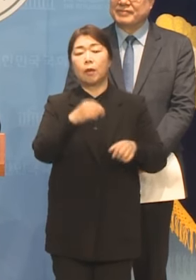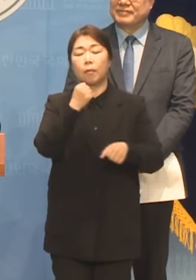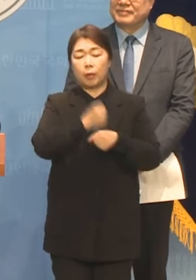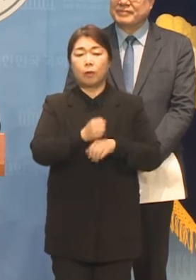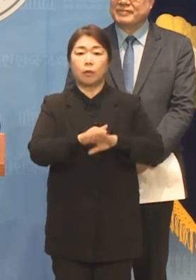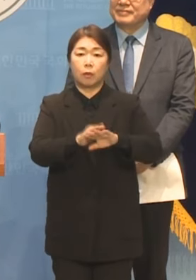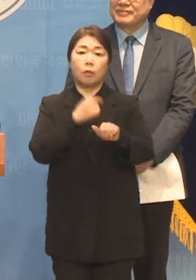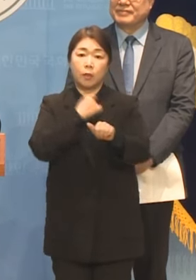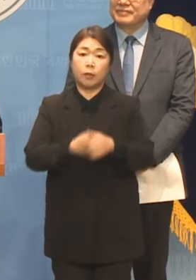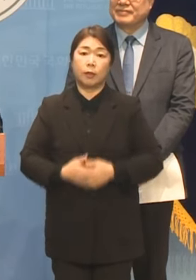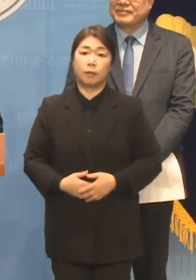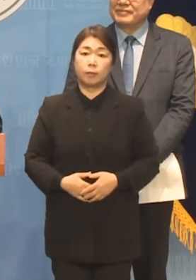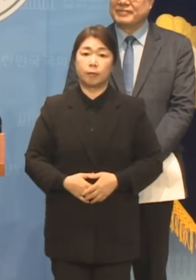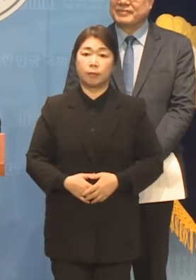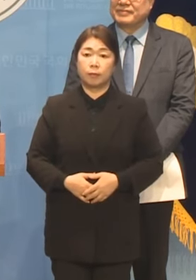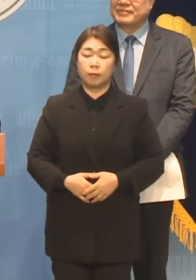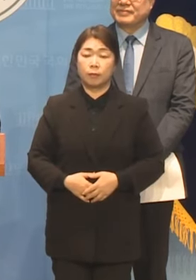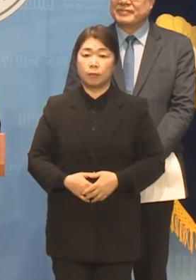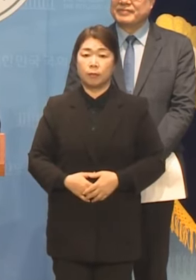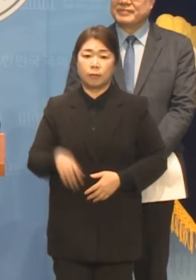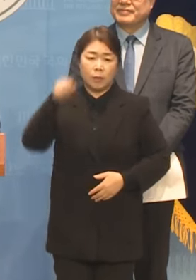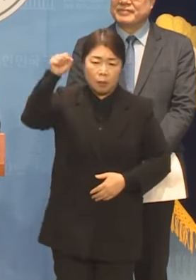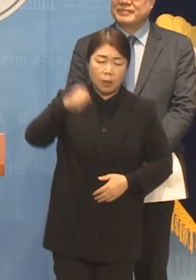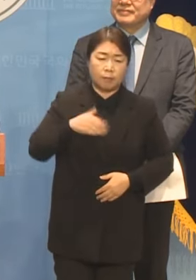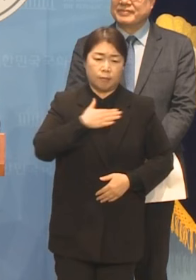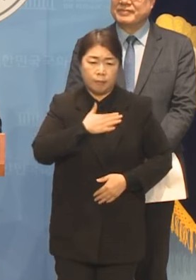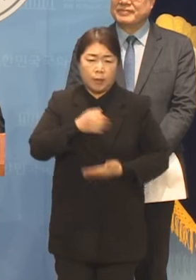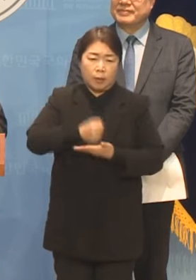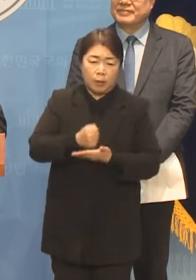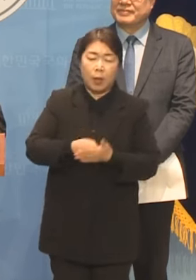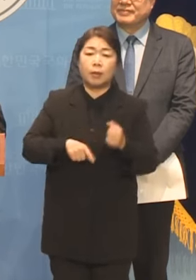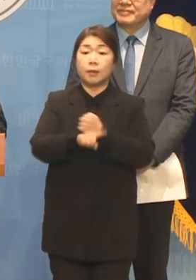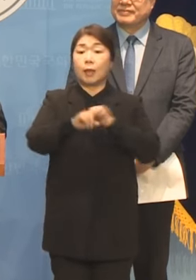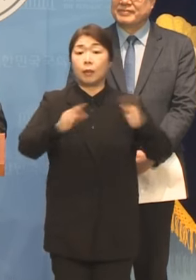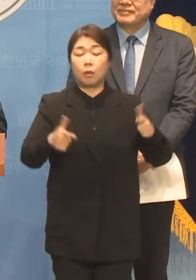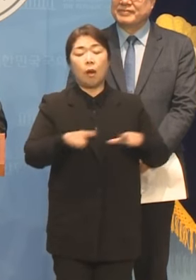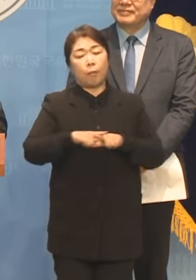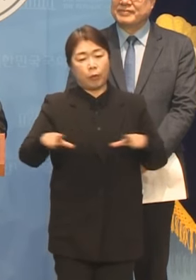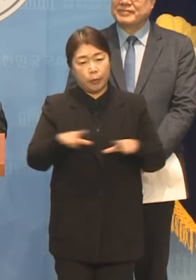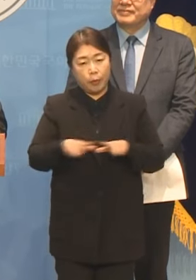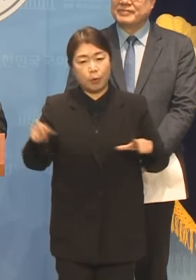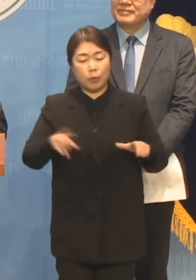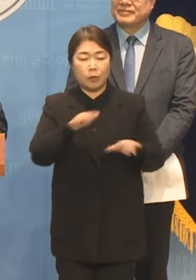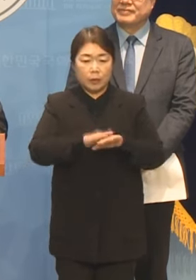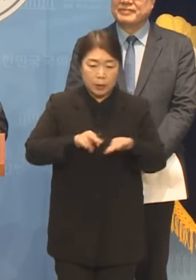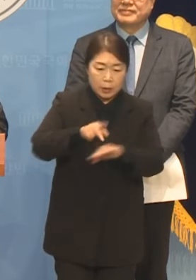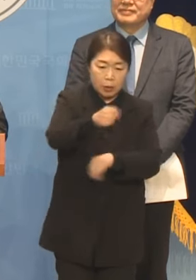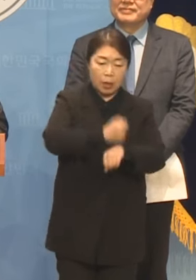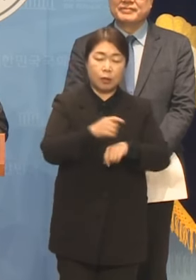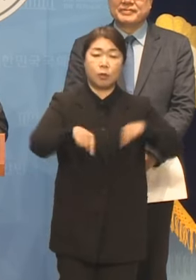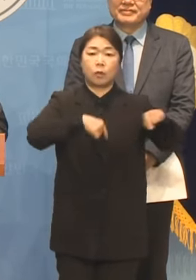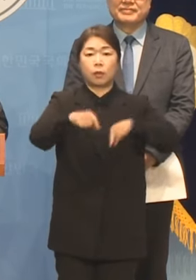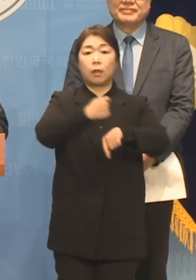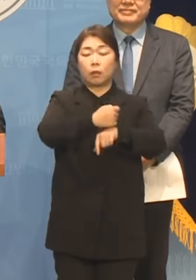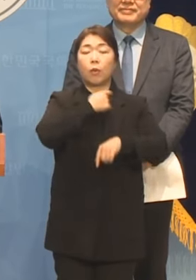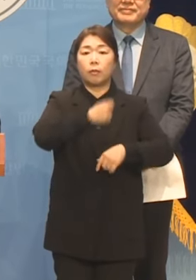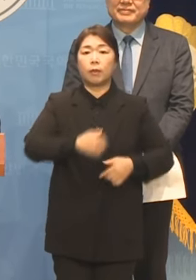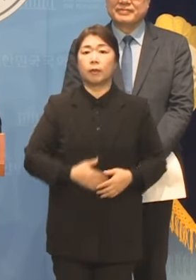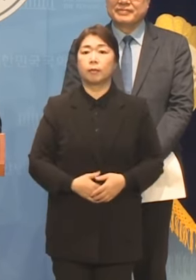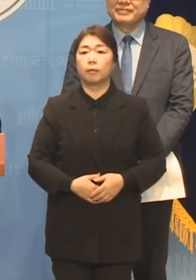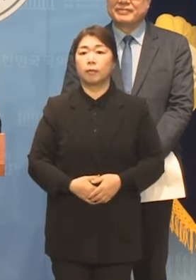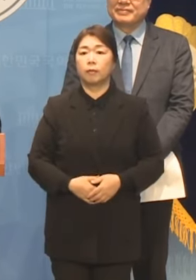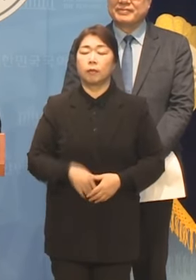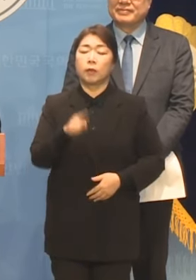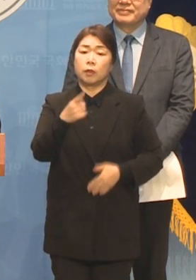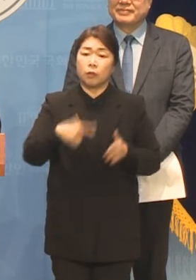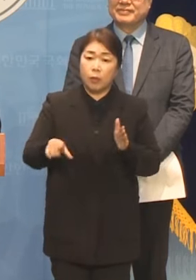만들겠습니다 거친 구정에 소하는 정치가 아닌 범고 그렇게